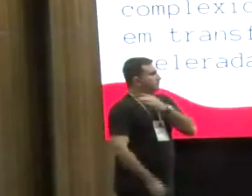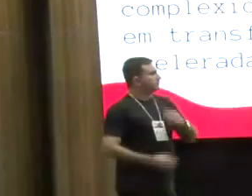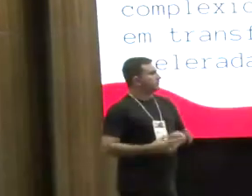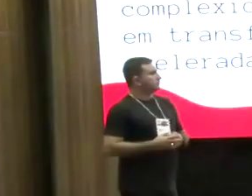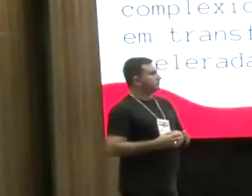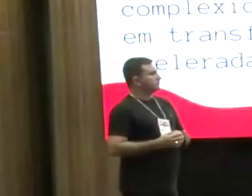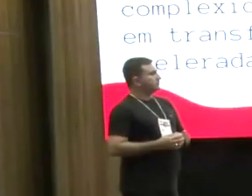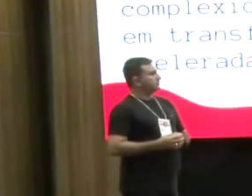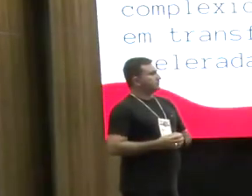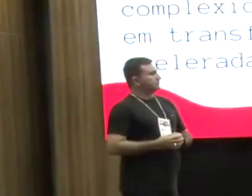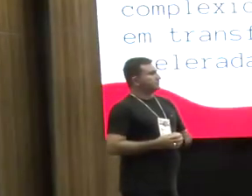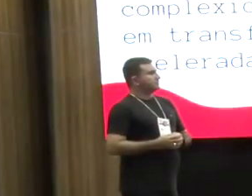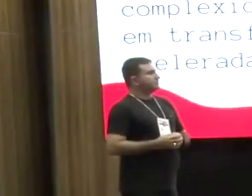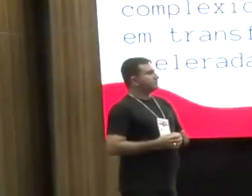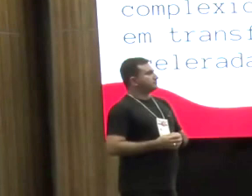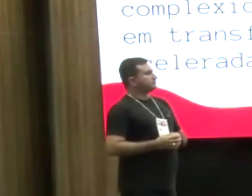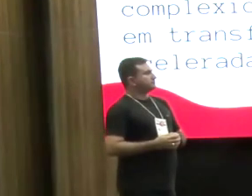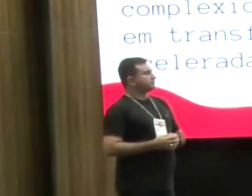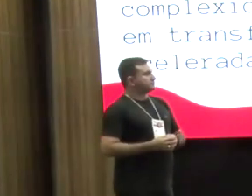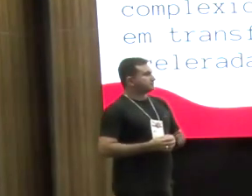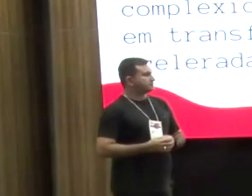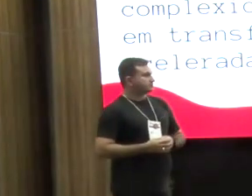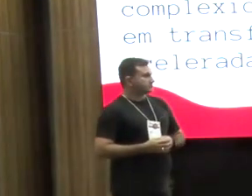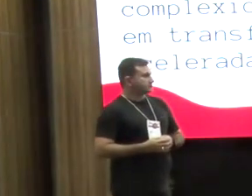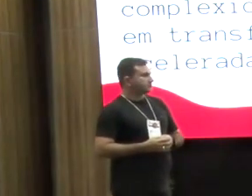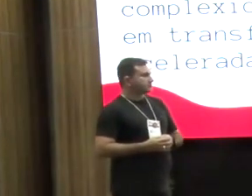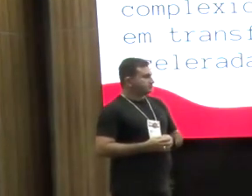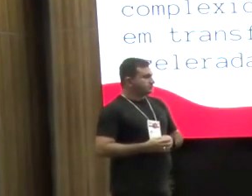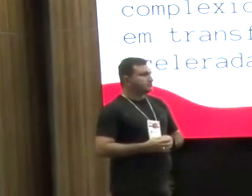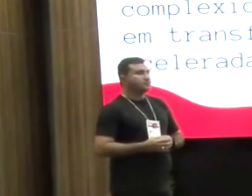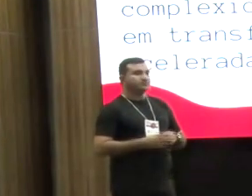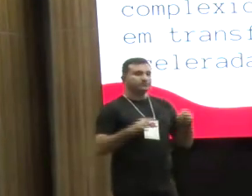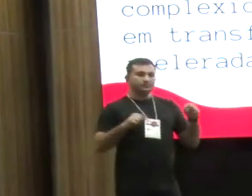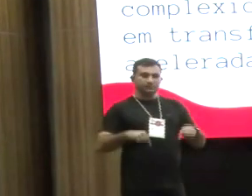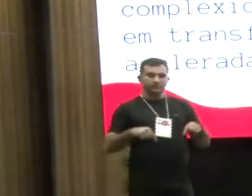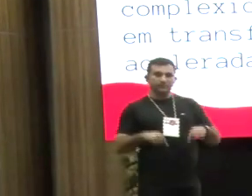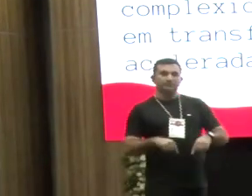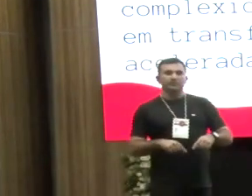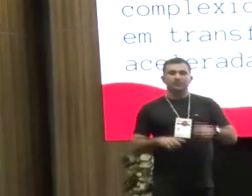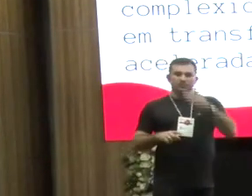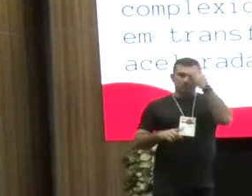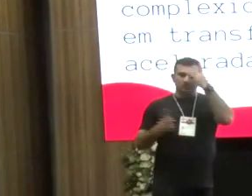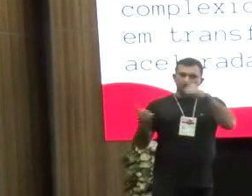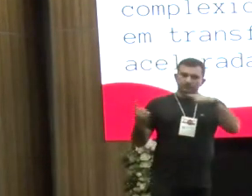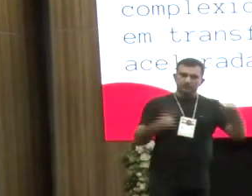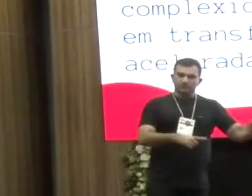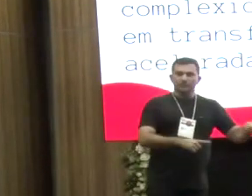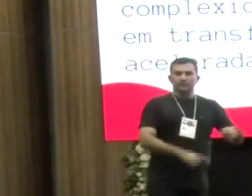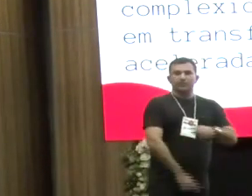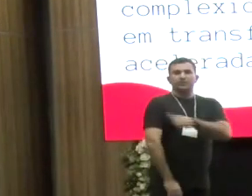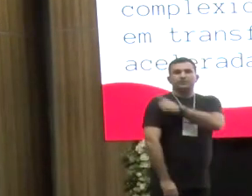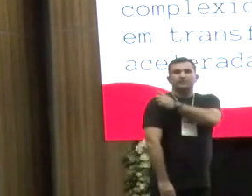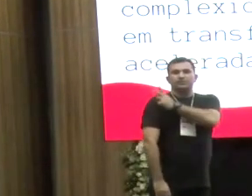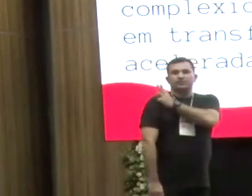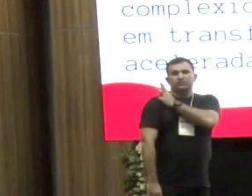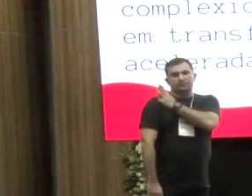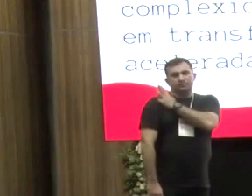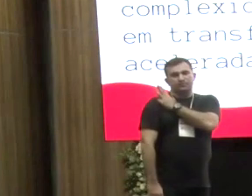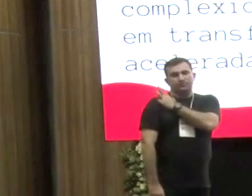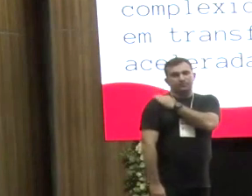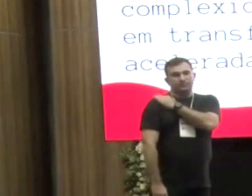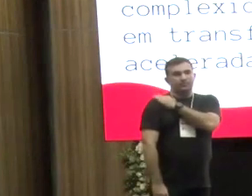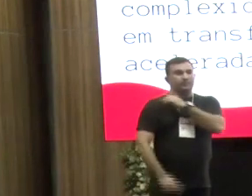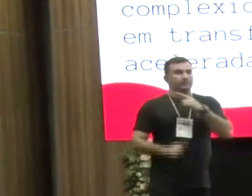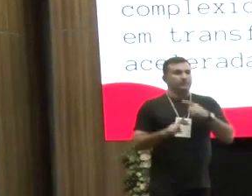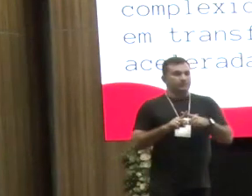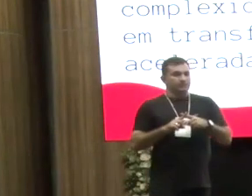comecei a apertar. É a Base Nacional do Ensino Médio. Porque ela